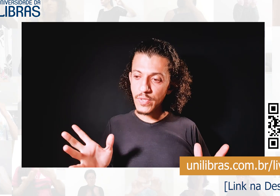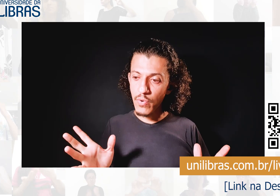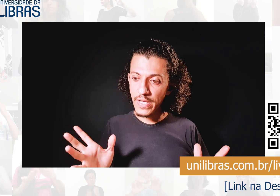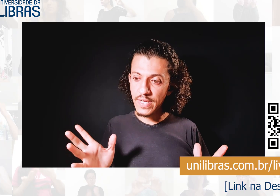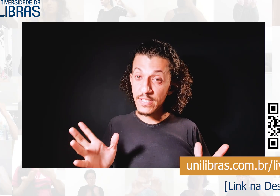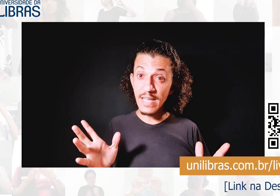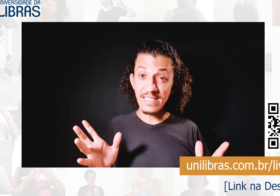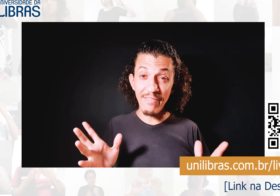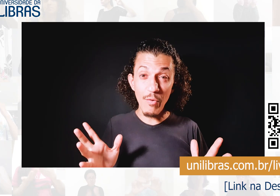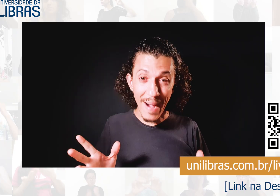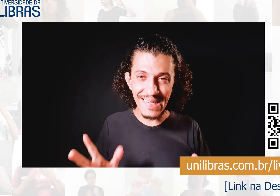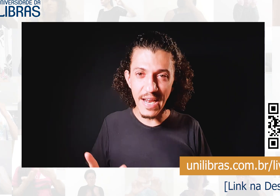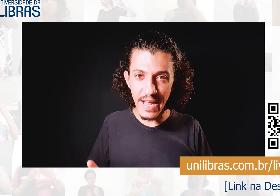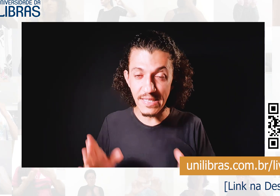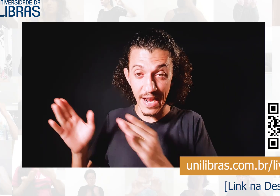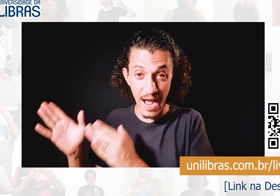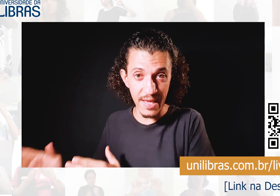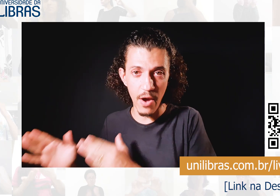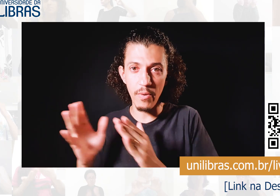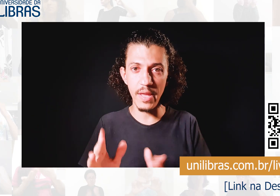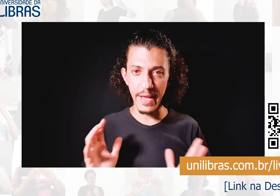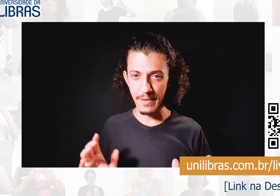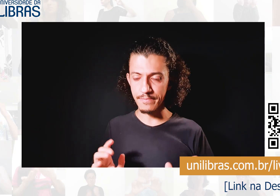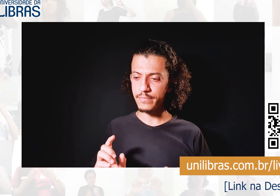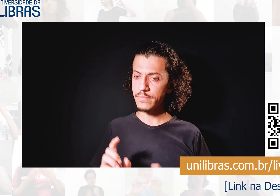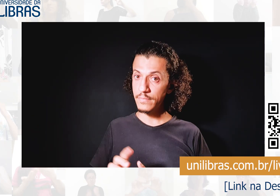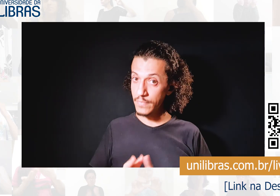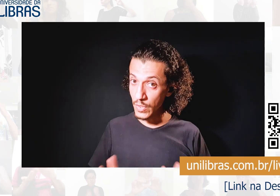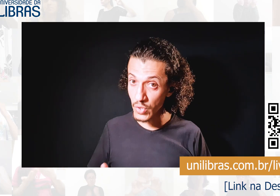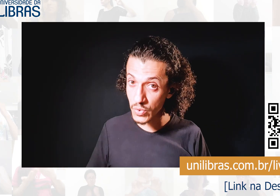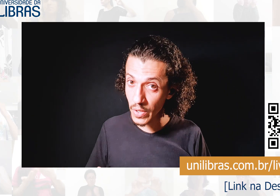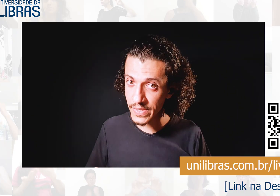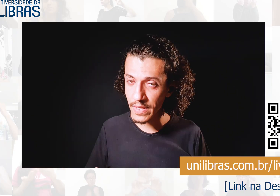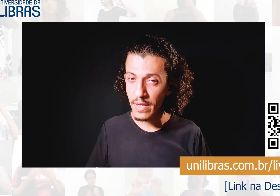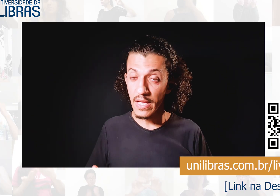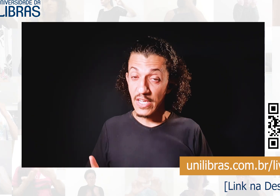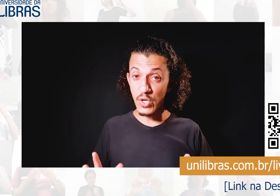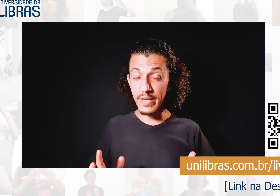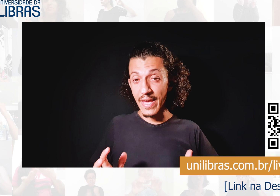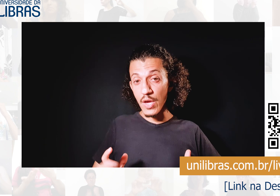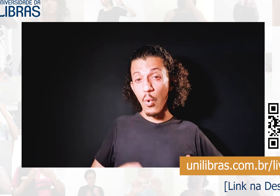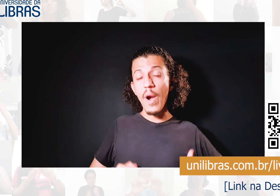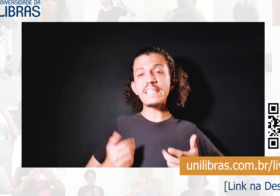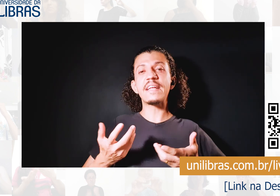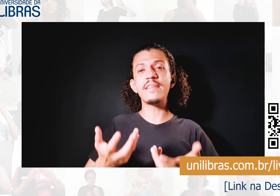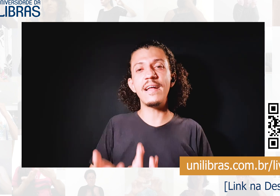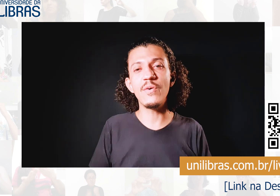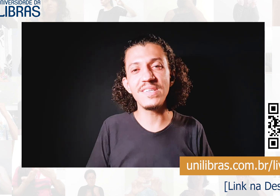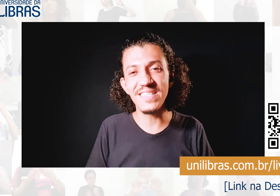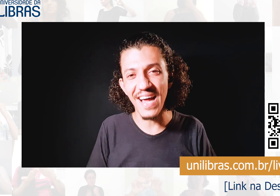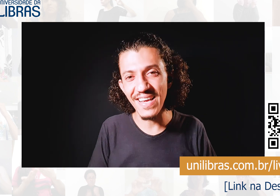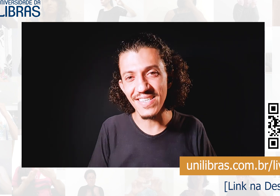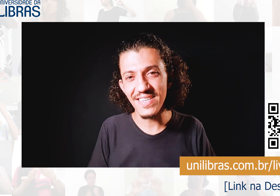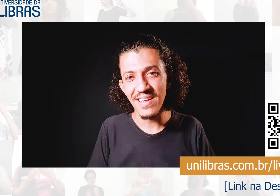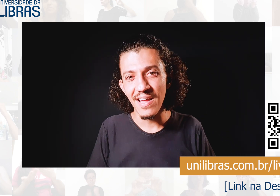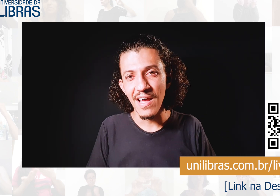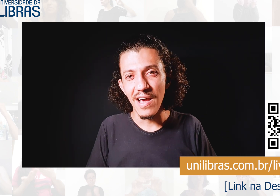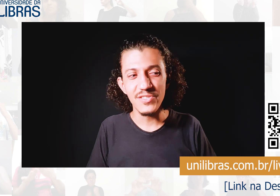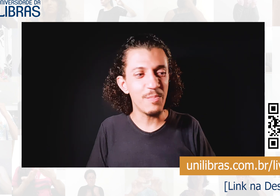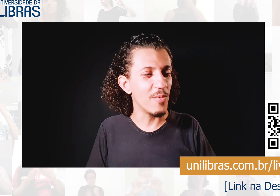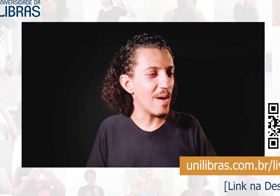os dois surdos que eu conheci que sinalizavam com mais clareza era a Raquel e ele. Só os dois. Só que aí com a escrita da língua de